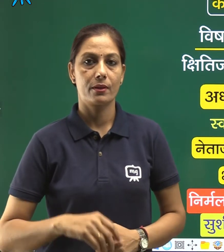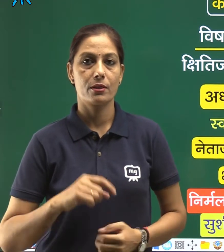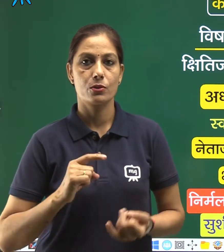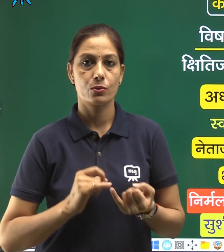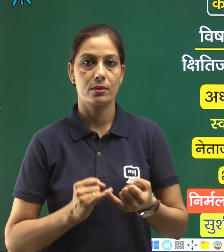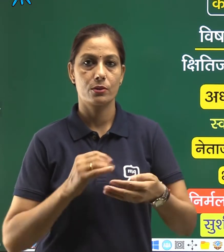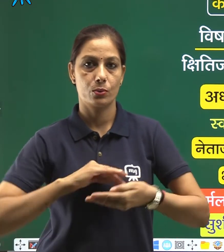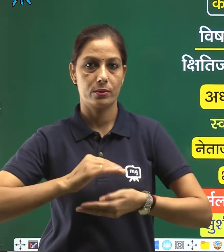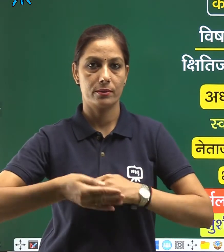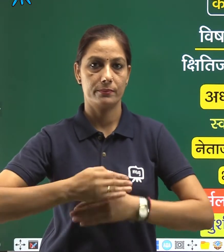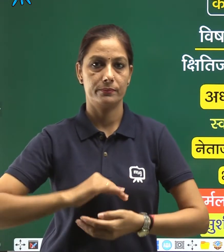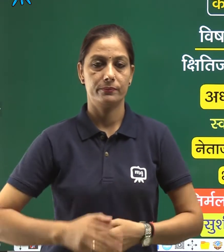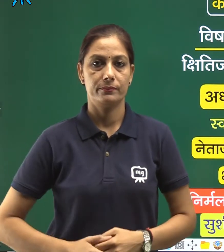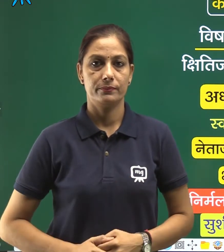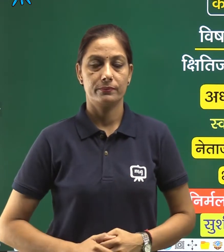सुशीला चौधरी।